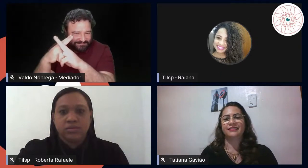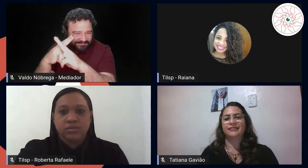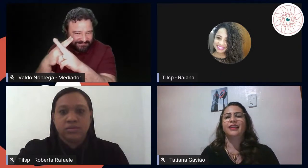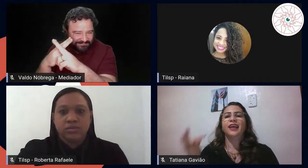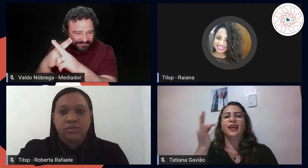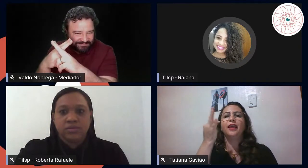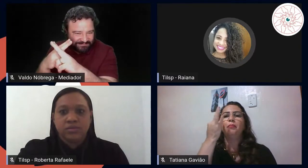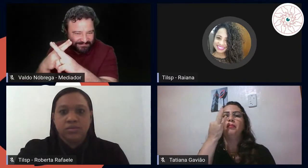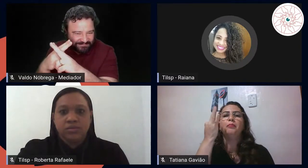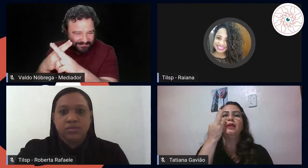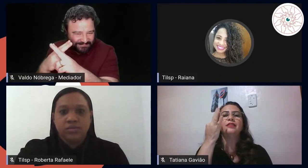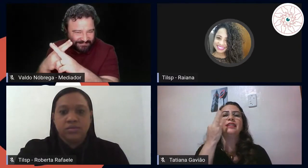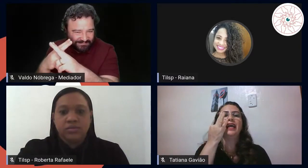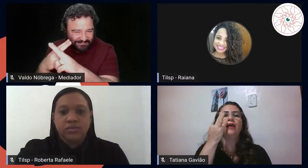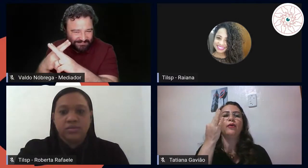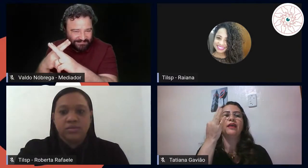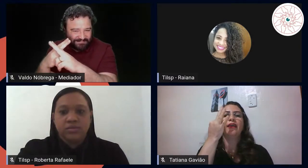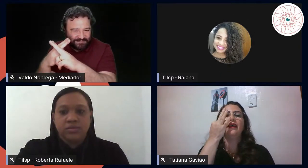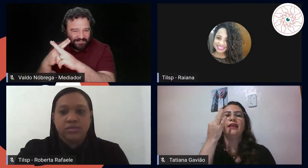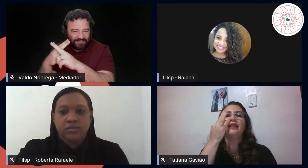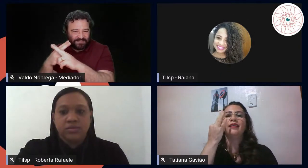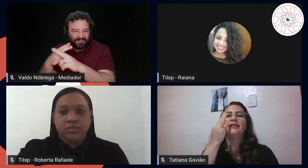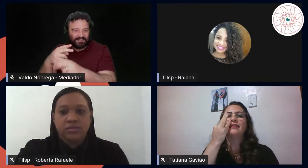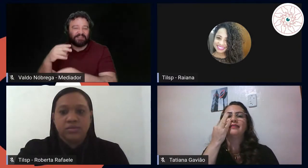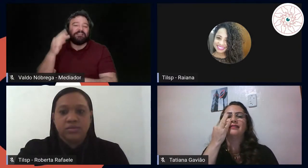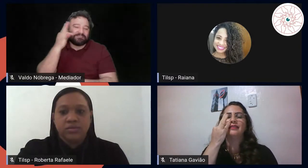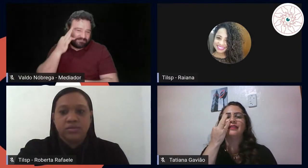Tatiana? É este sinal mesmo?